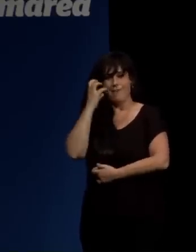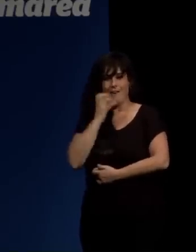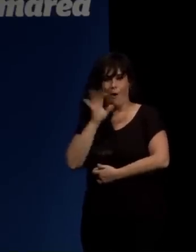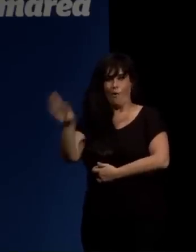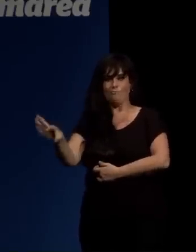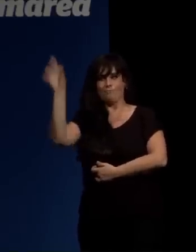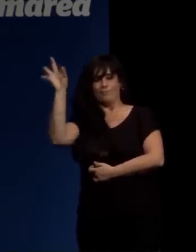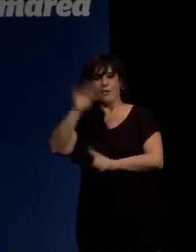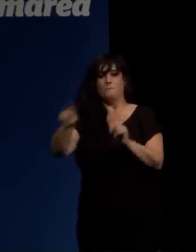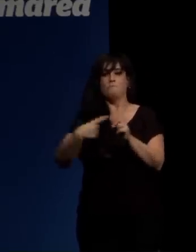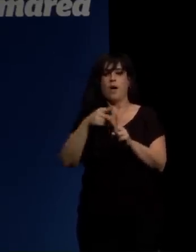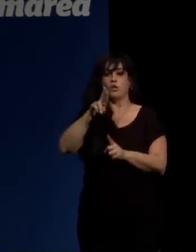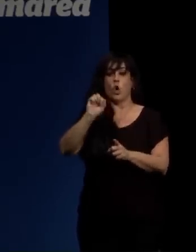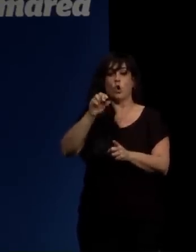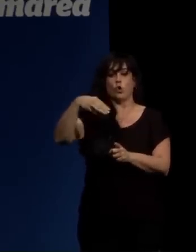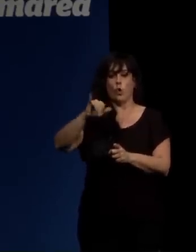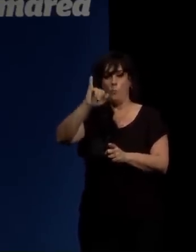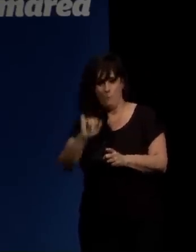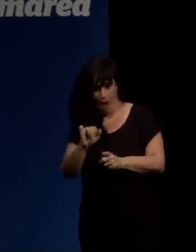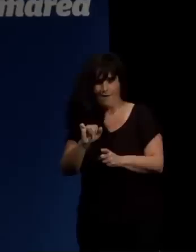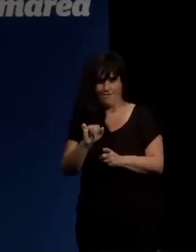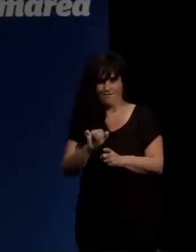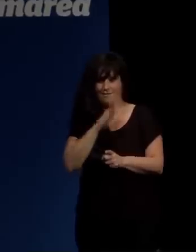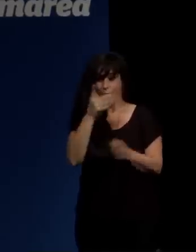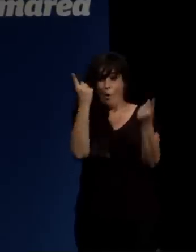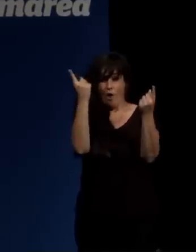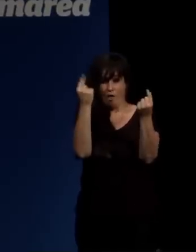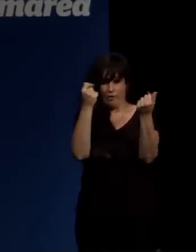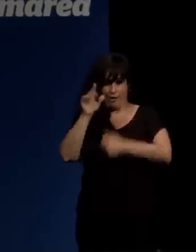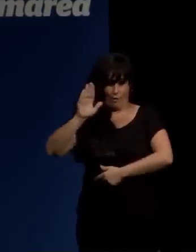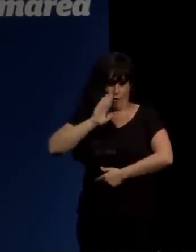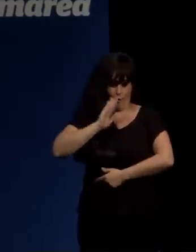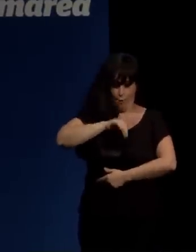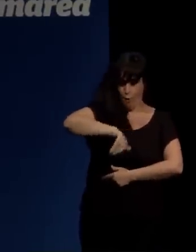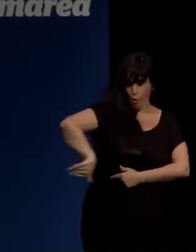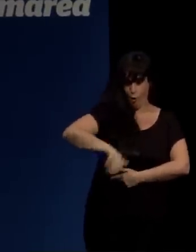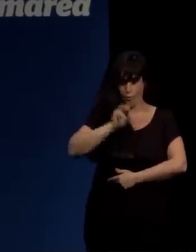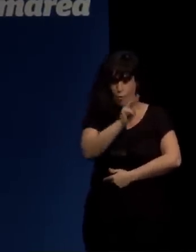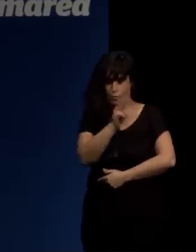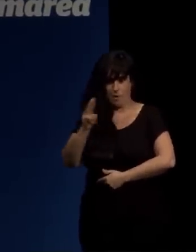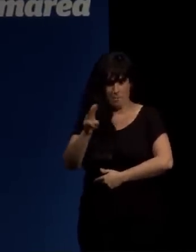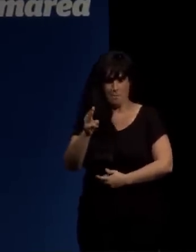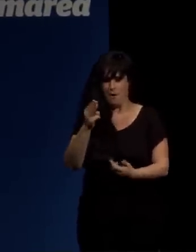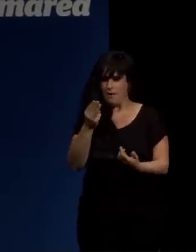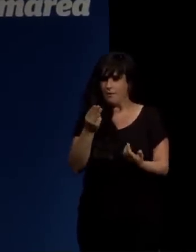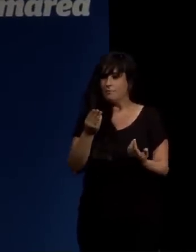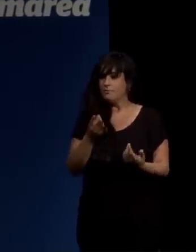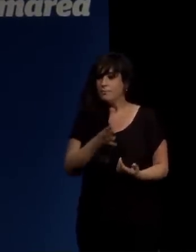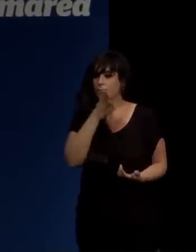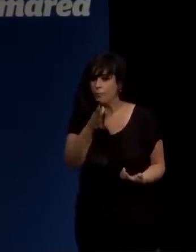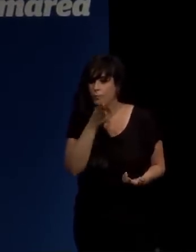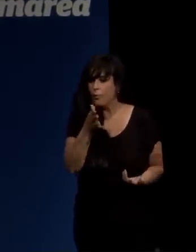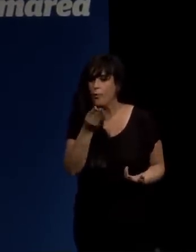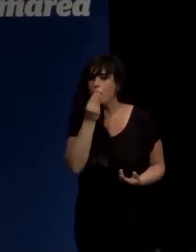María. Ese que tiña a chave dos cartos na época da corrupción do Partido Popular antes de ser tal, cando a Alianza Popular nos